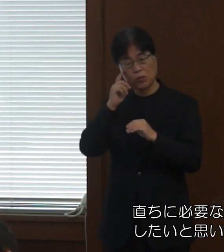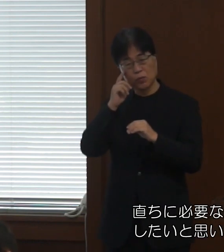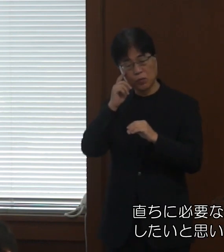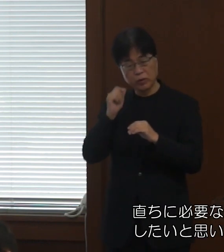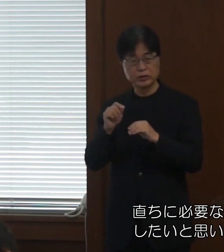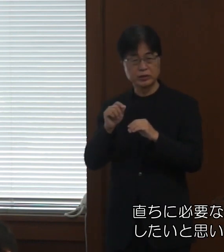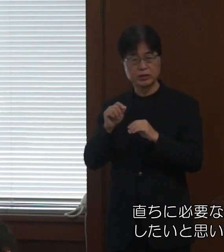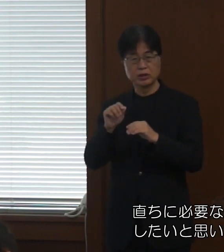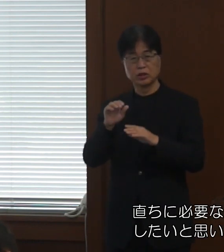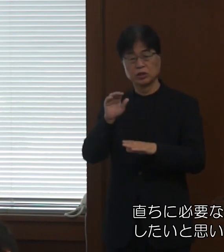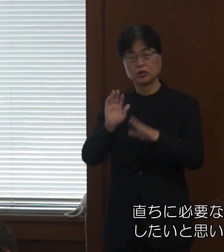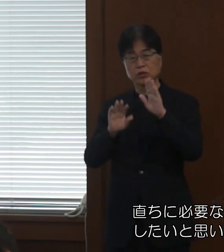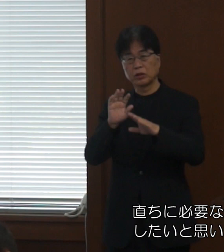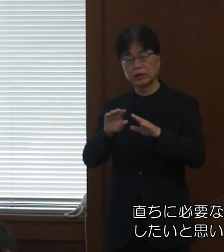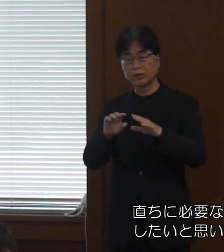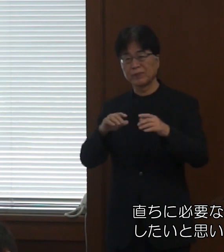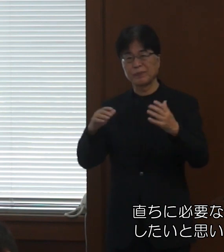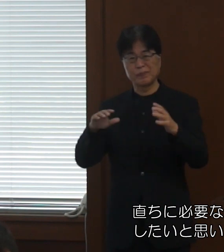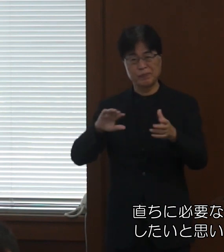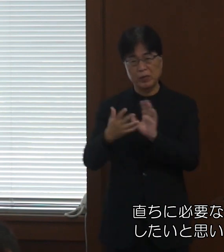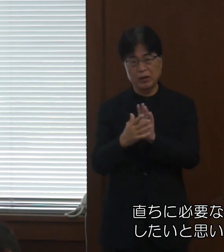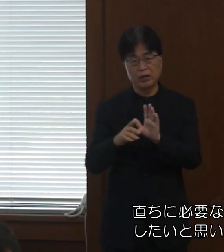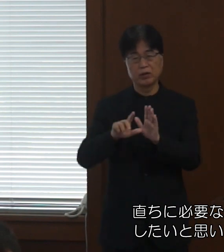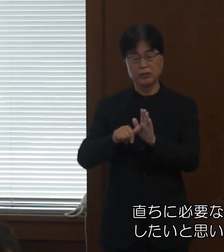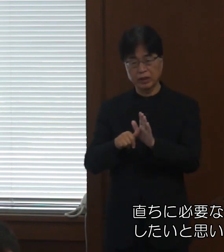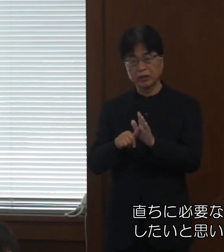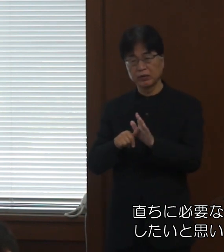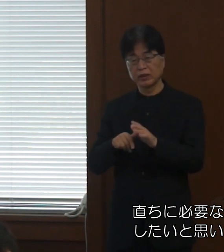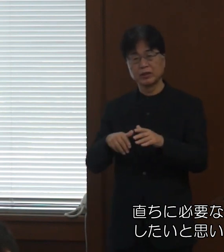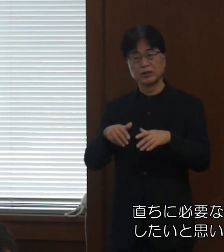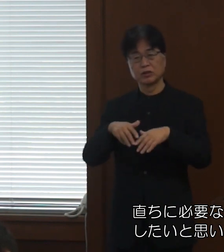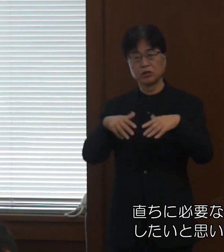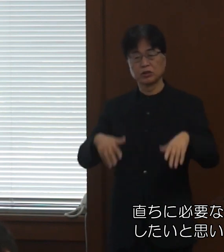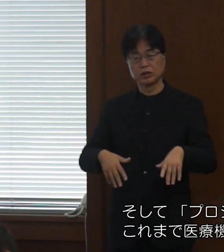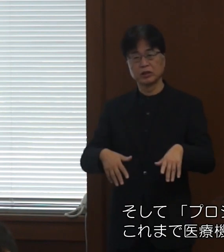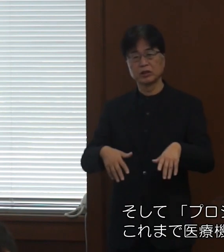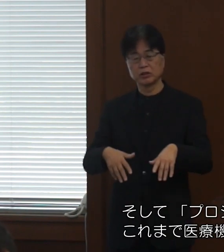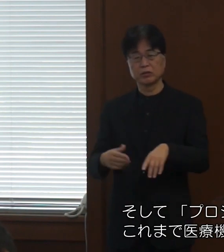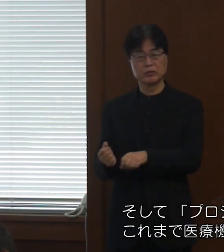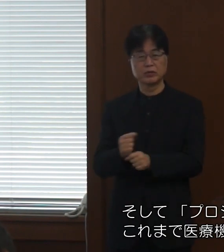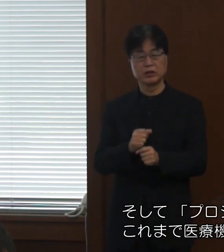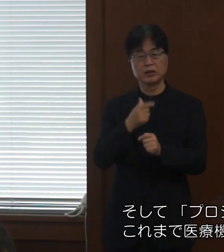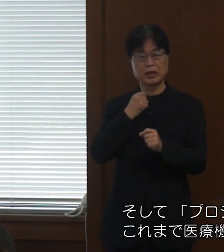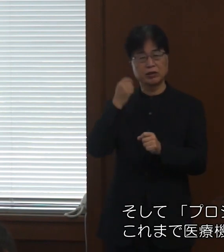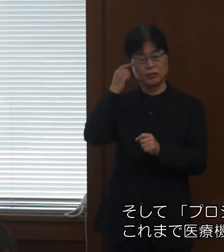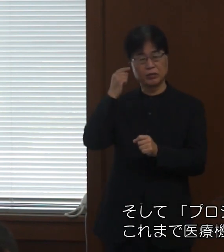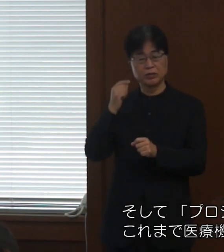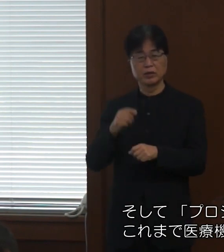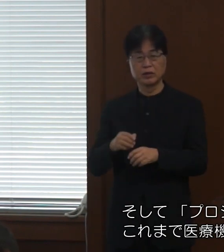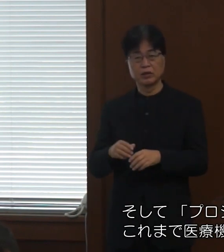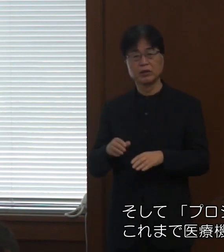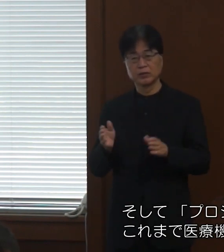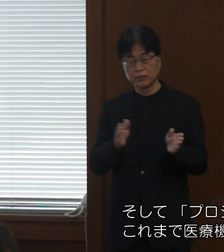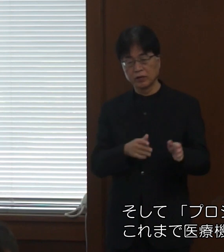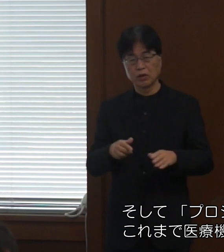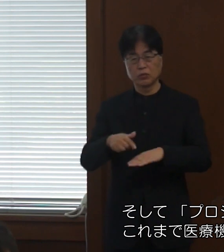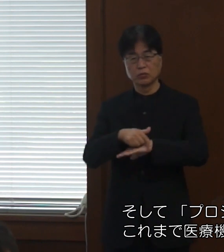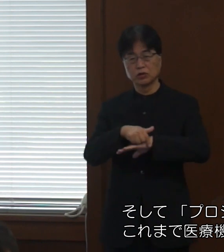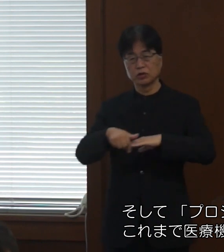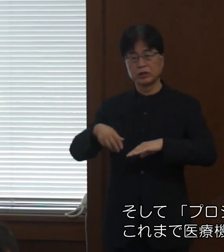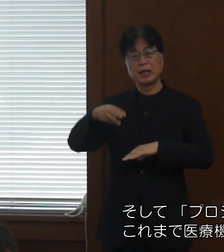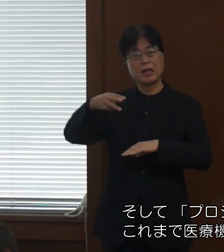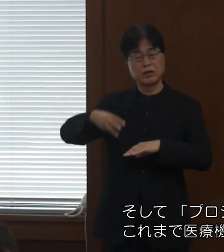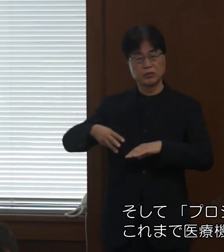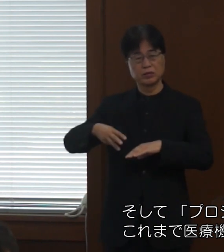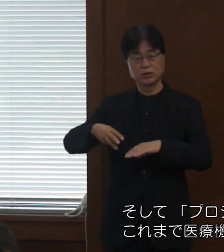直ちに必要な体制を構築していくという風にしたいと思いますそしてプロジェクトMについてもこれ